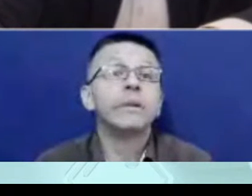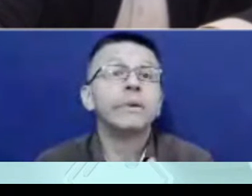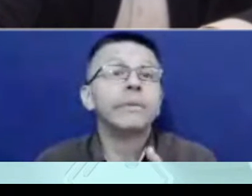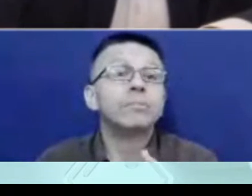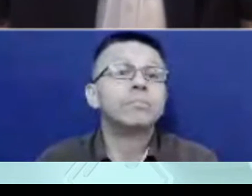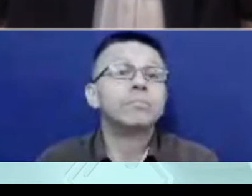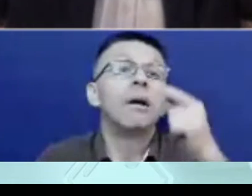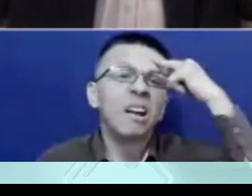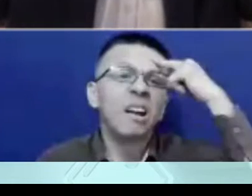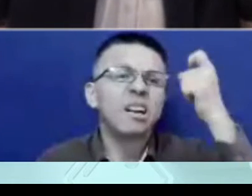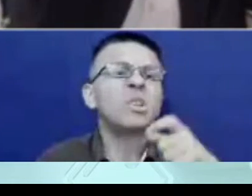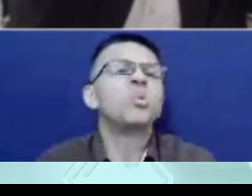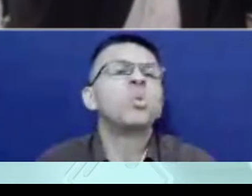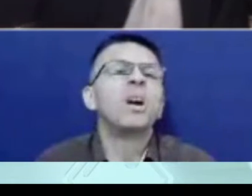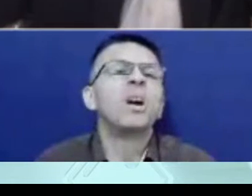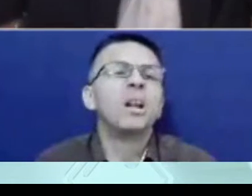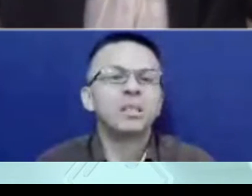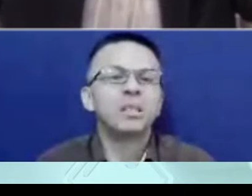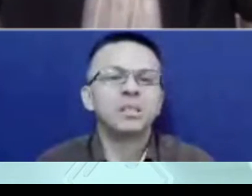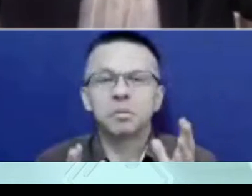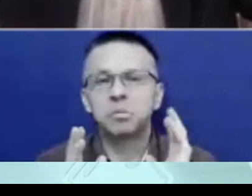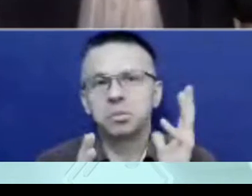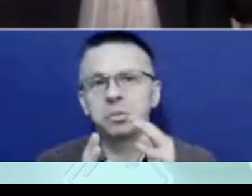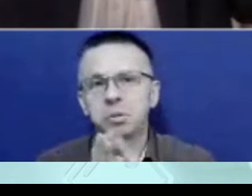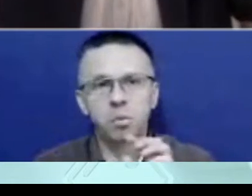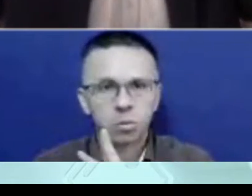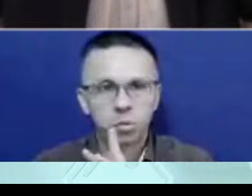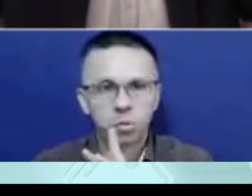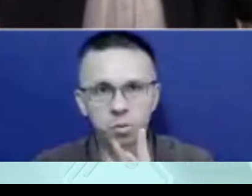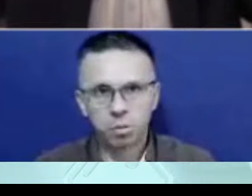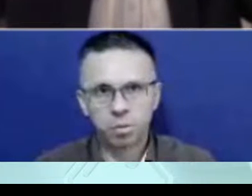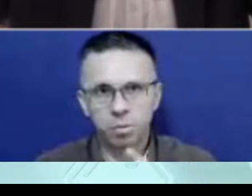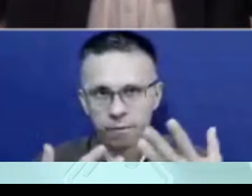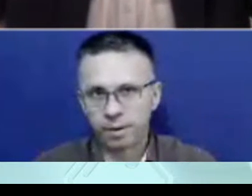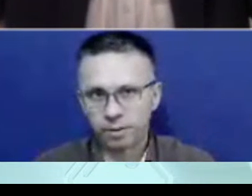mayores retos, y con esto cerramos nuestro webinario del día de hoy.